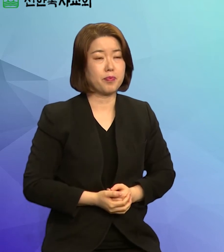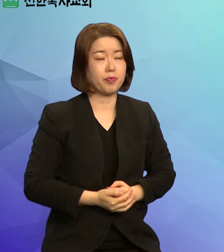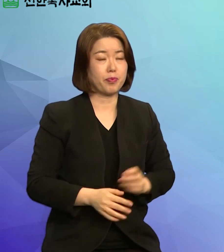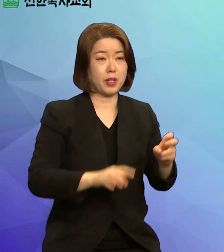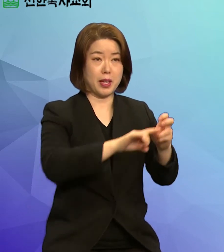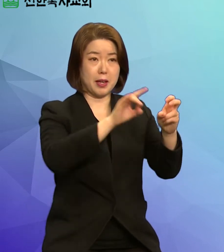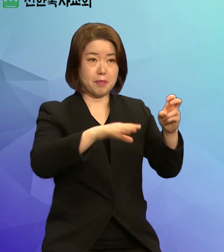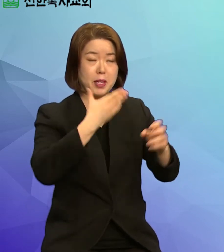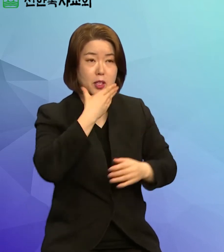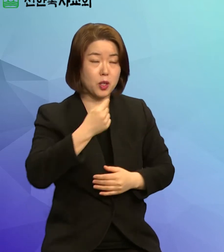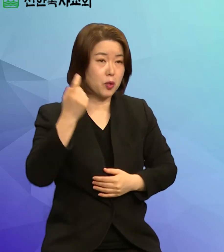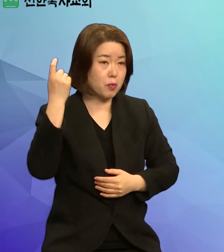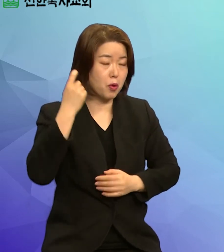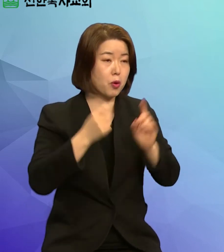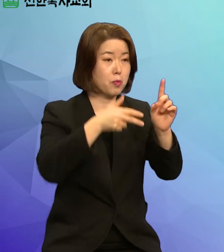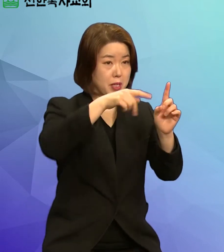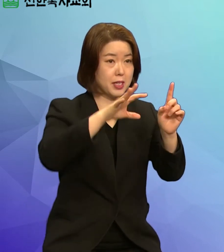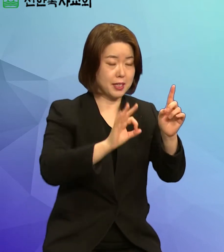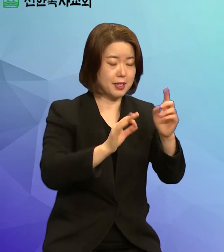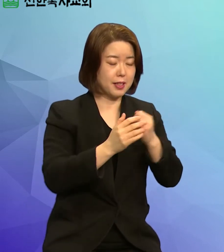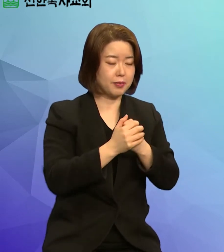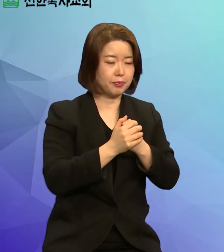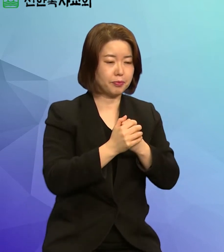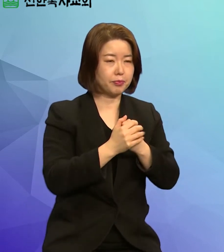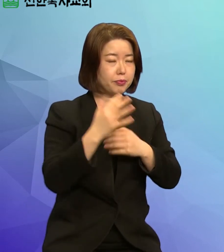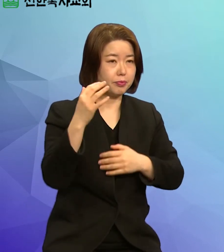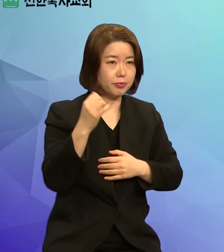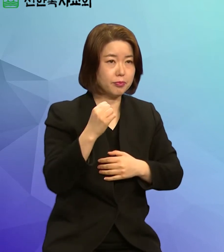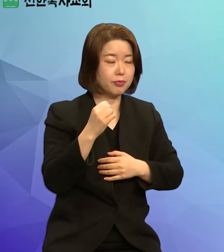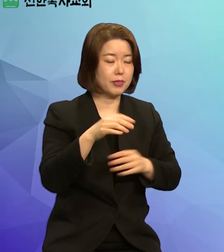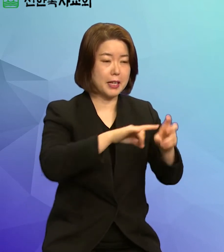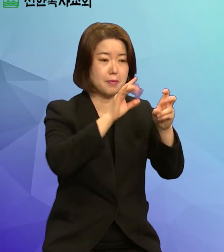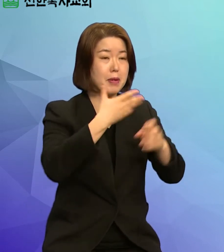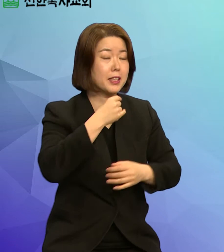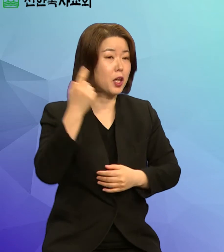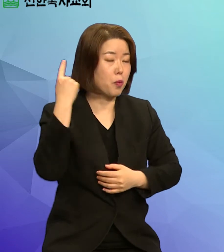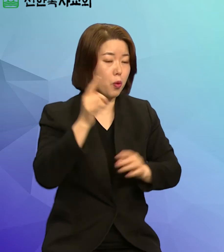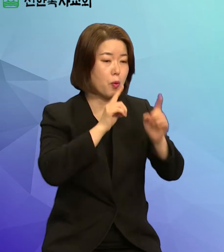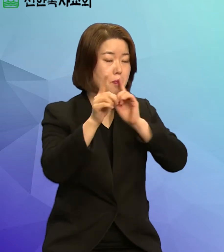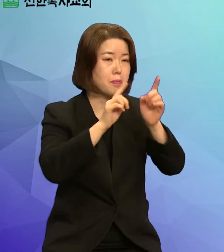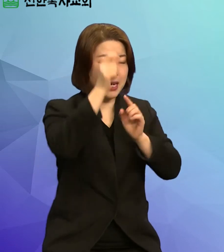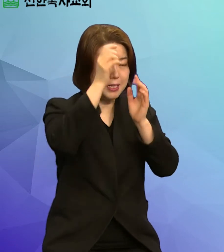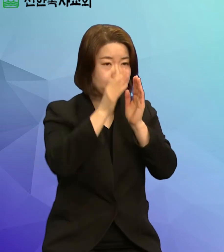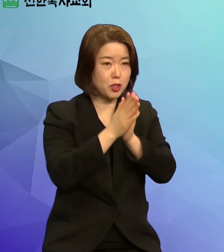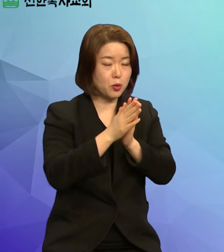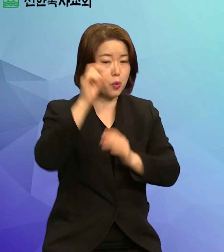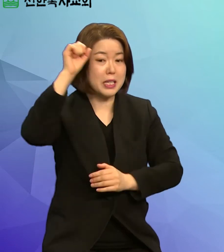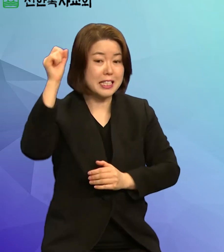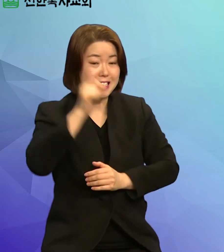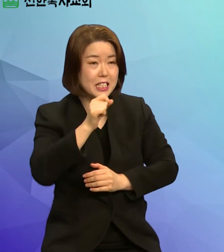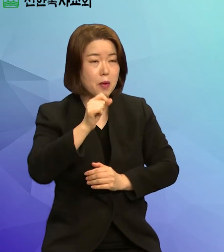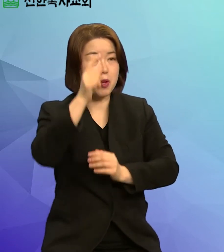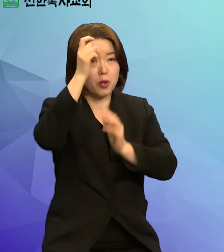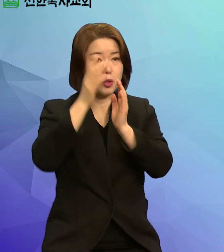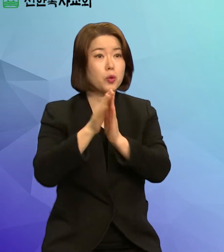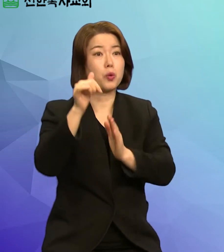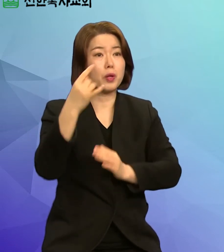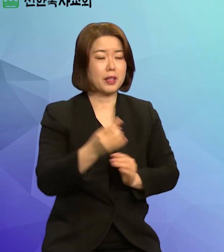마태복음 1장으로 말씀 기도가 지금 진행되고 마태복음 말씀 기도가 새벽 기도일 때마다 진행되고